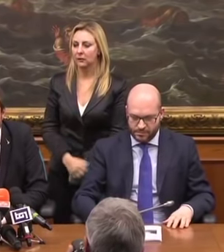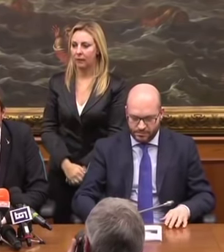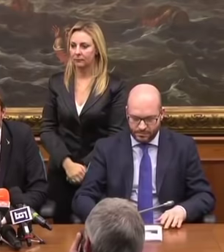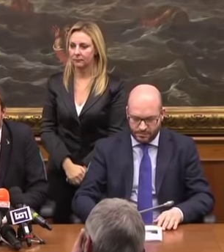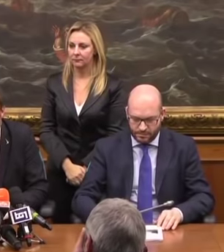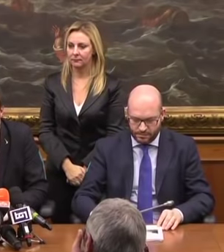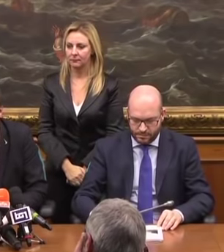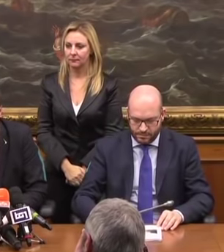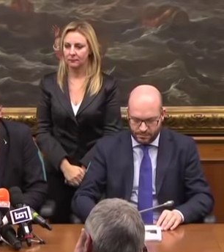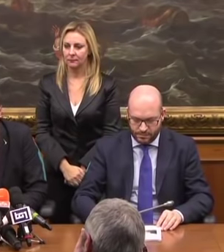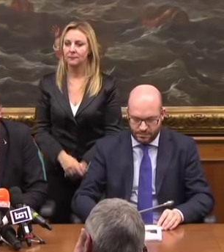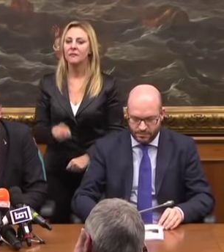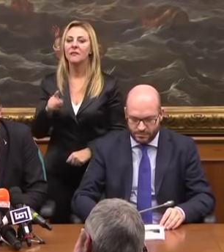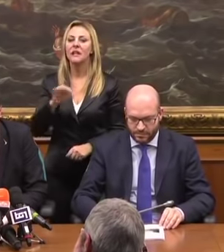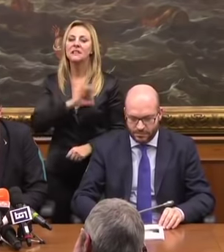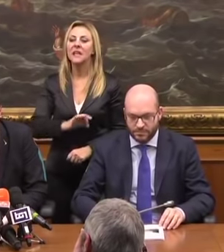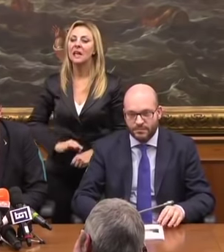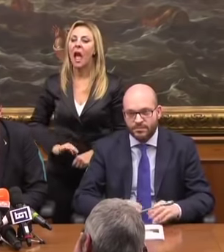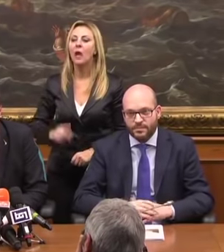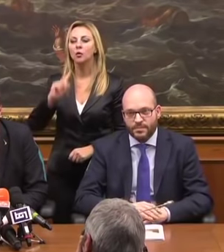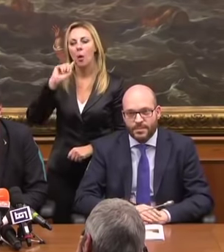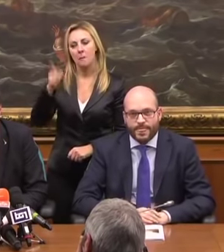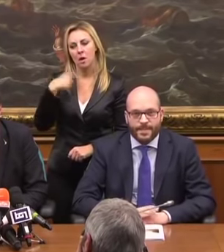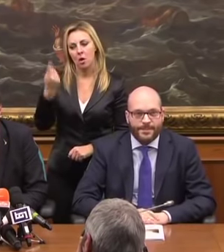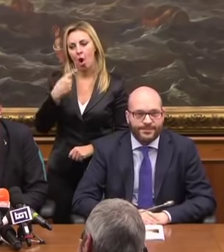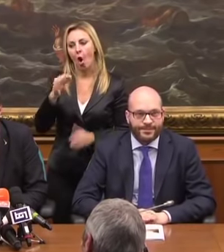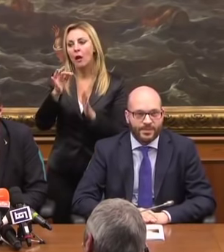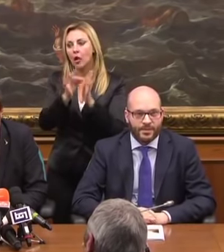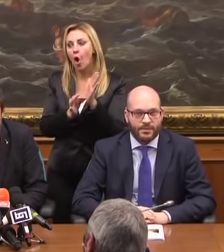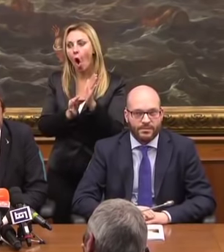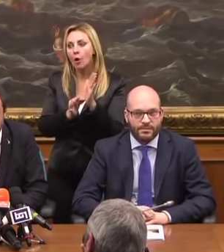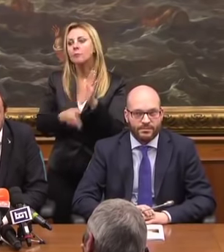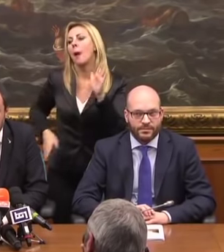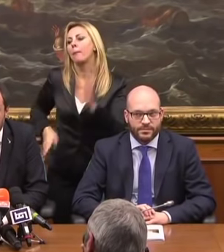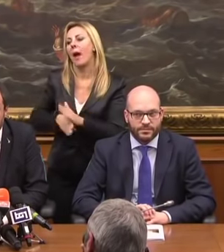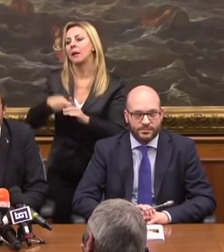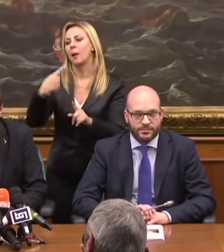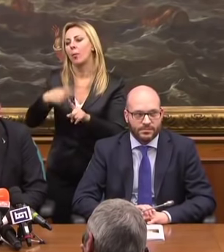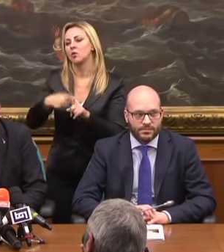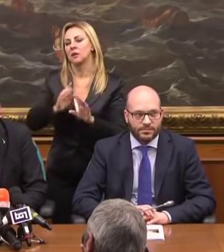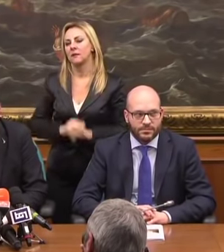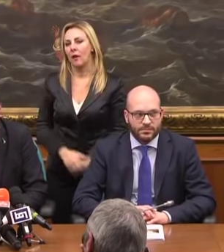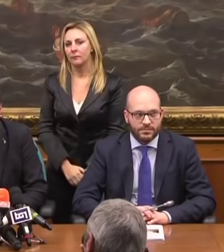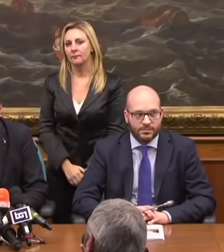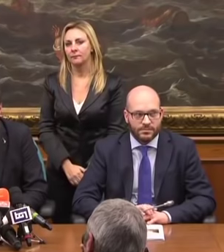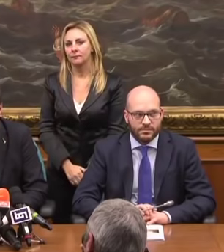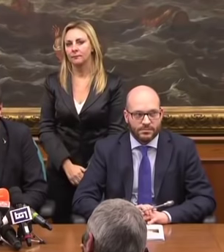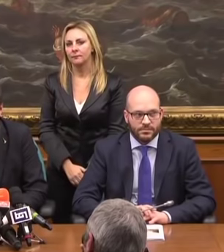il Senato potrà migliorare eventualmente una manovra che già parte positiva.